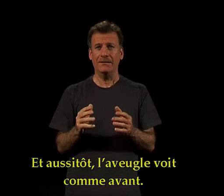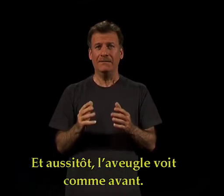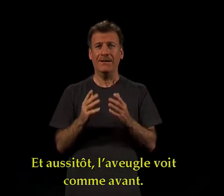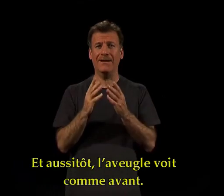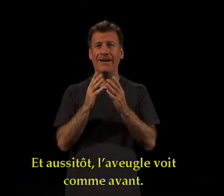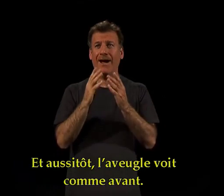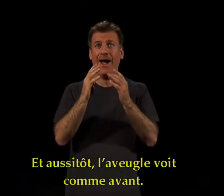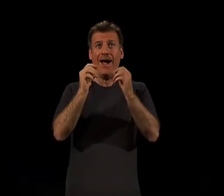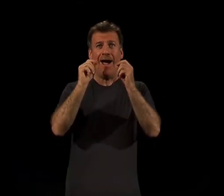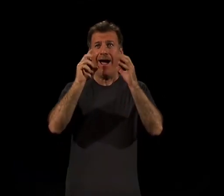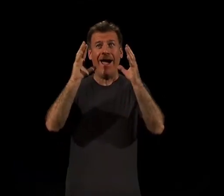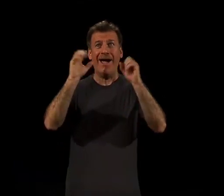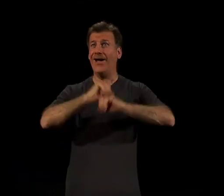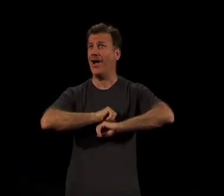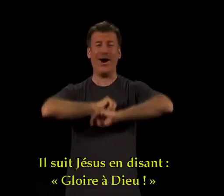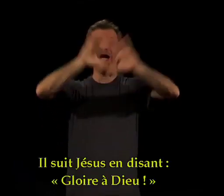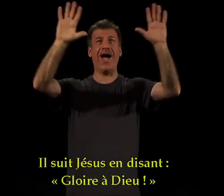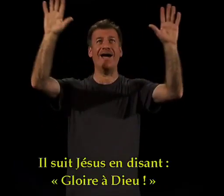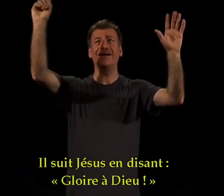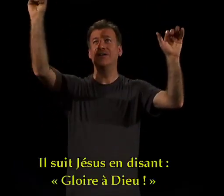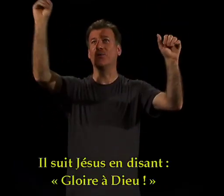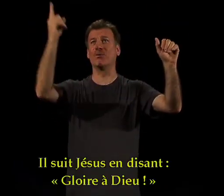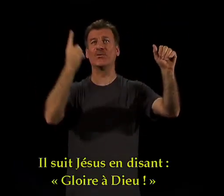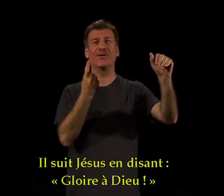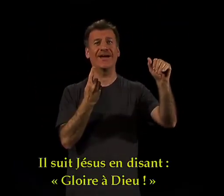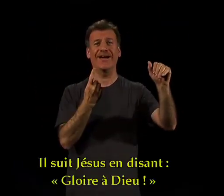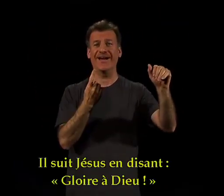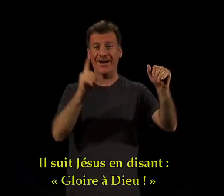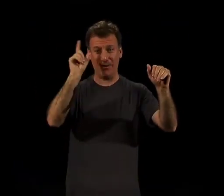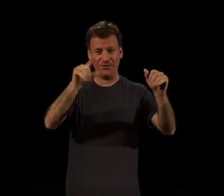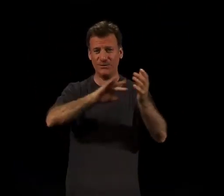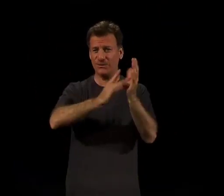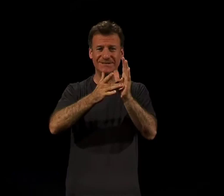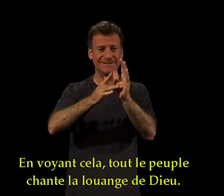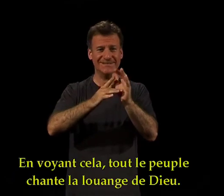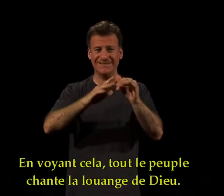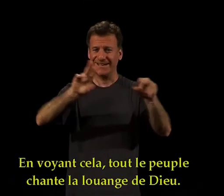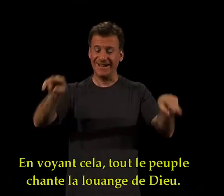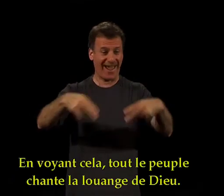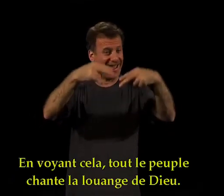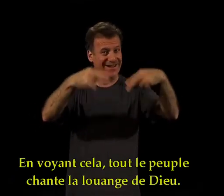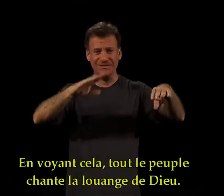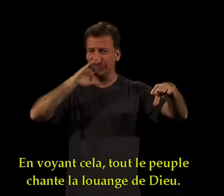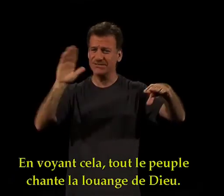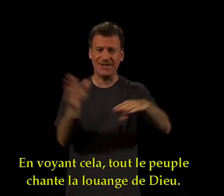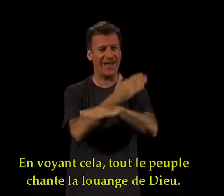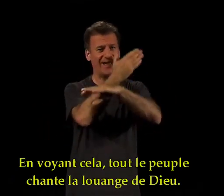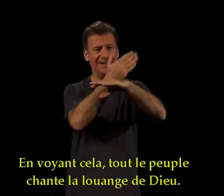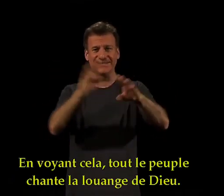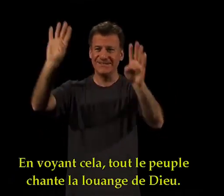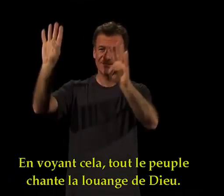l'aveugle voit comme avant. Il suit Jésus en disant « Gloire à Dieu ! » En voyant cela, tout le peuple